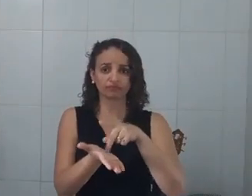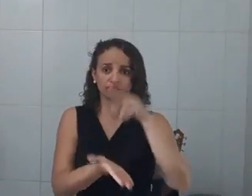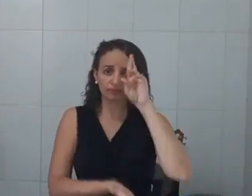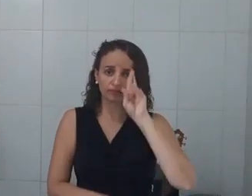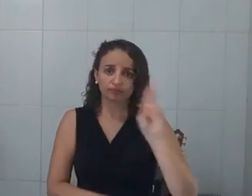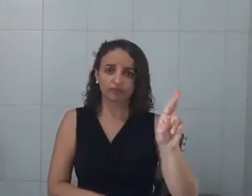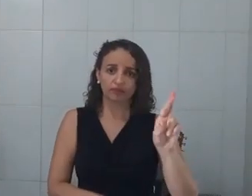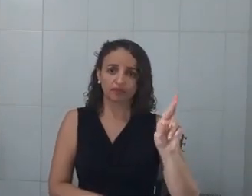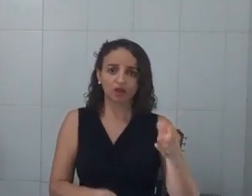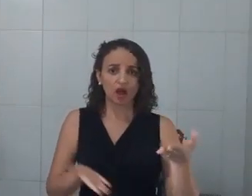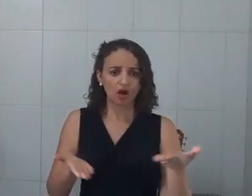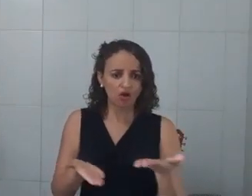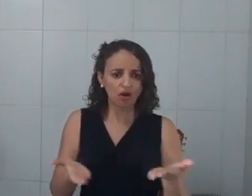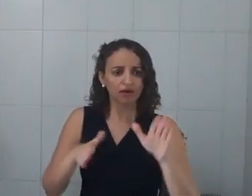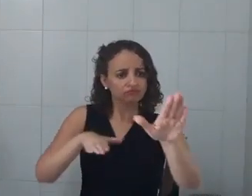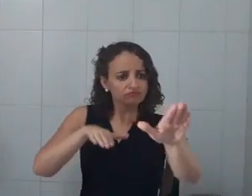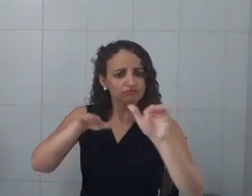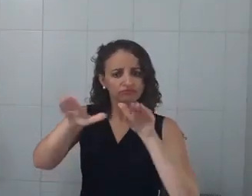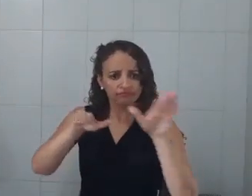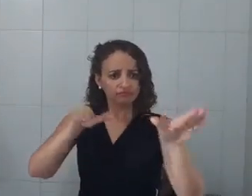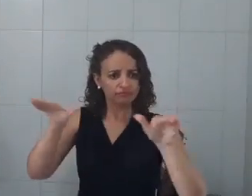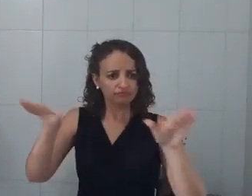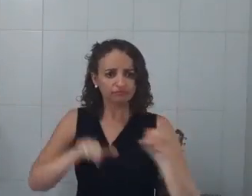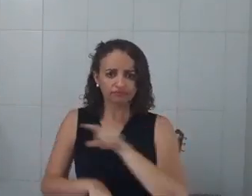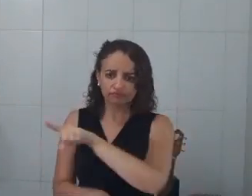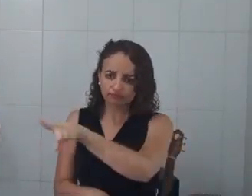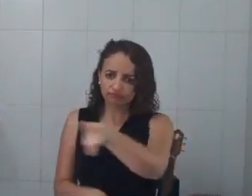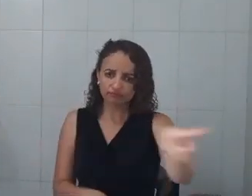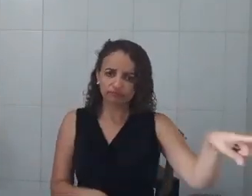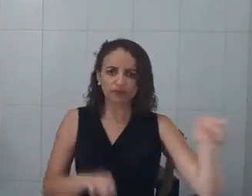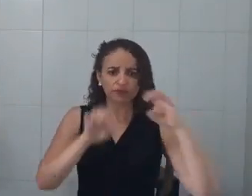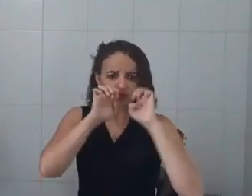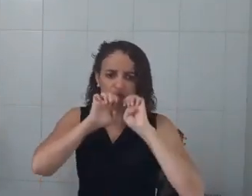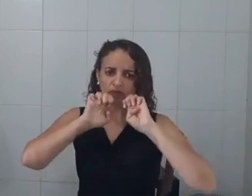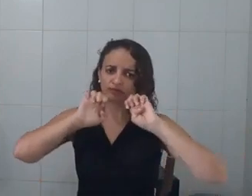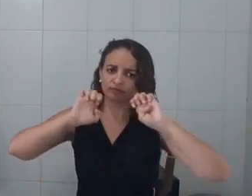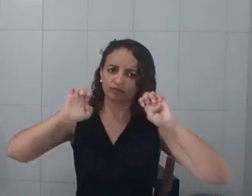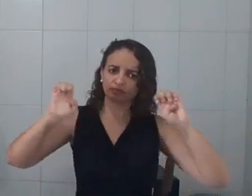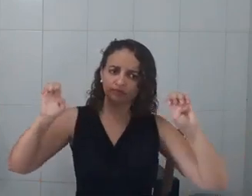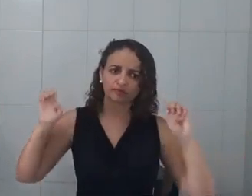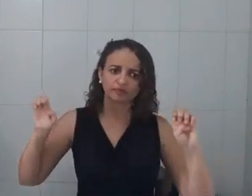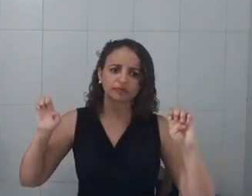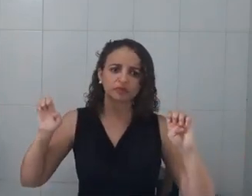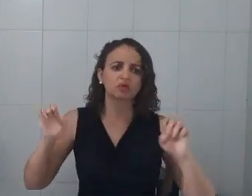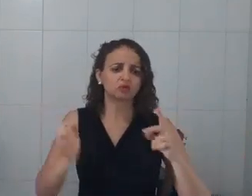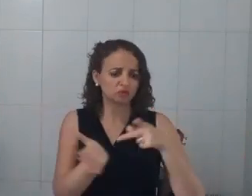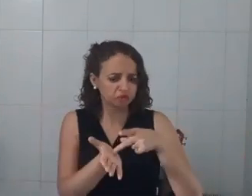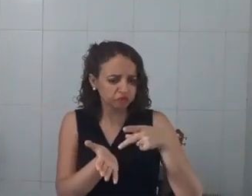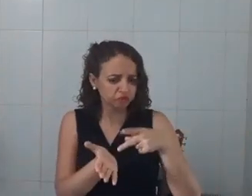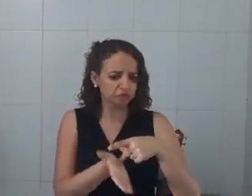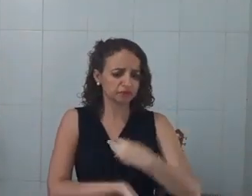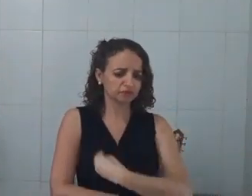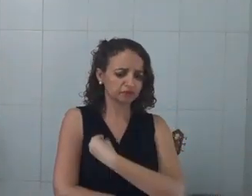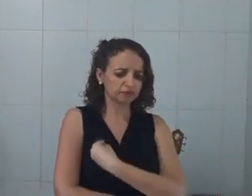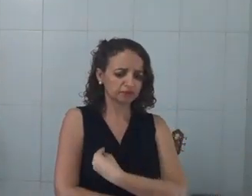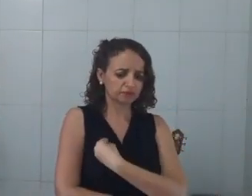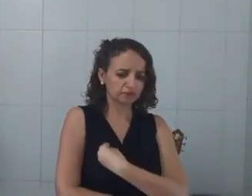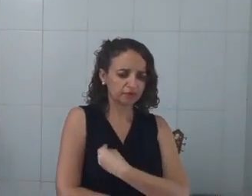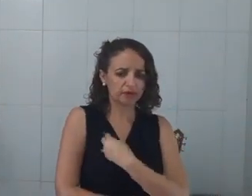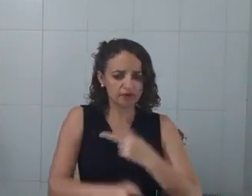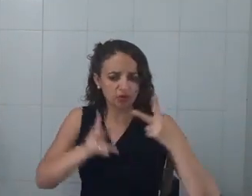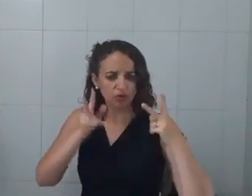uma convocação para nós hoje. Vivermos o evangelismo, vivermos o evangelho, vivermos na palavra de Deus de